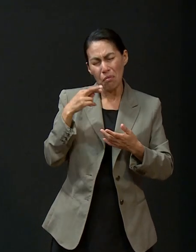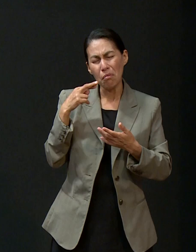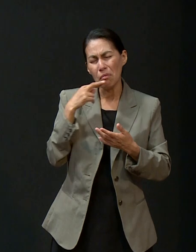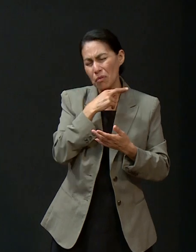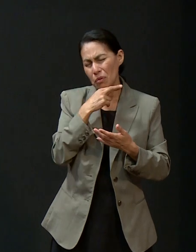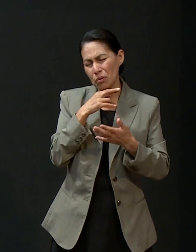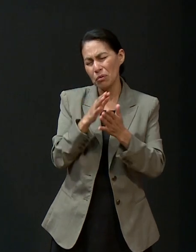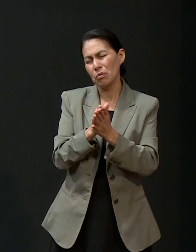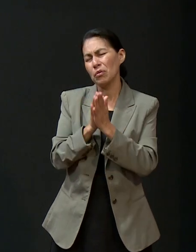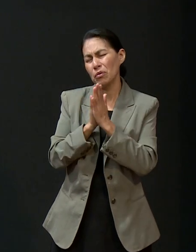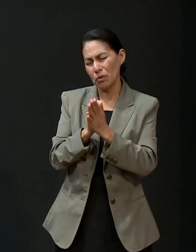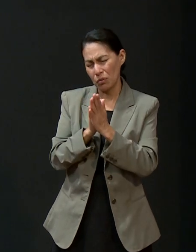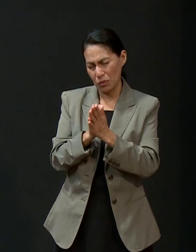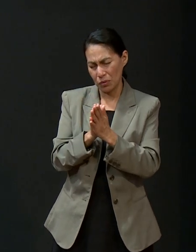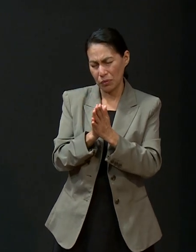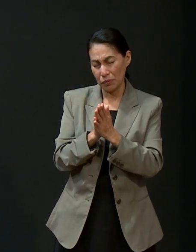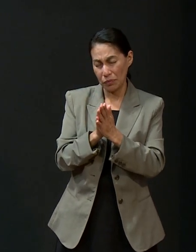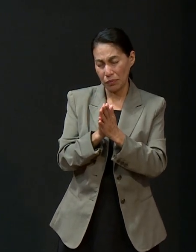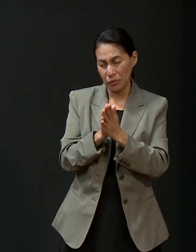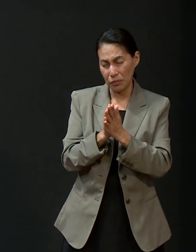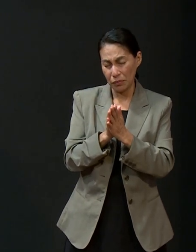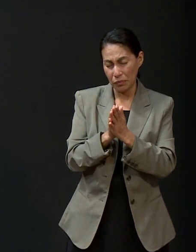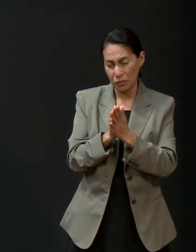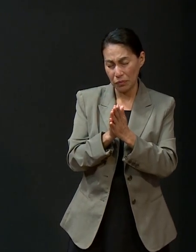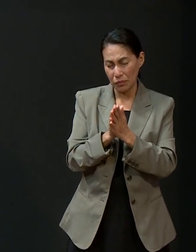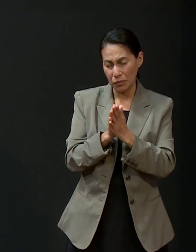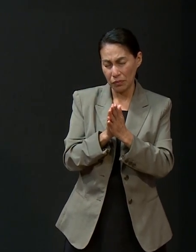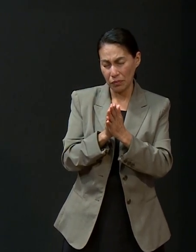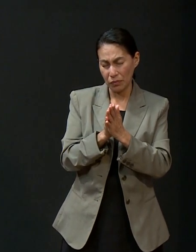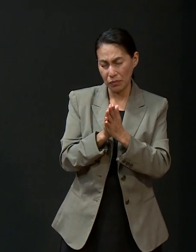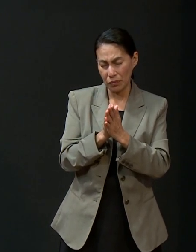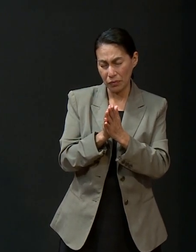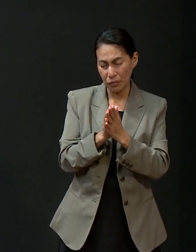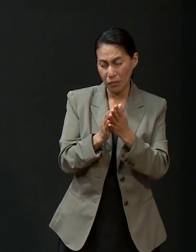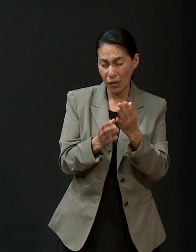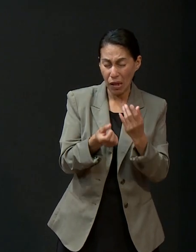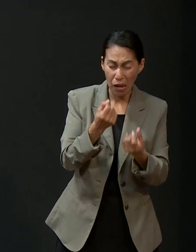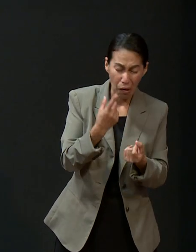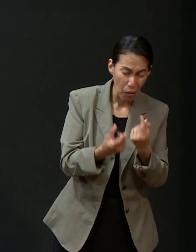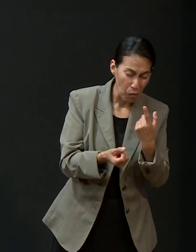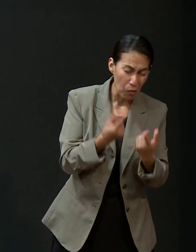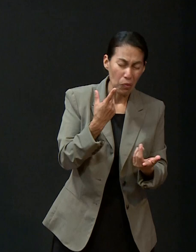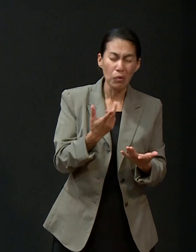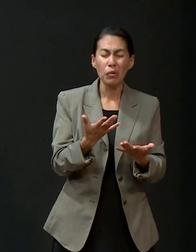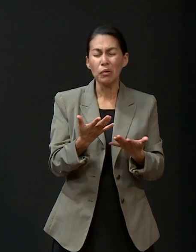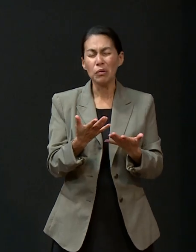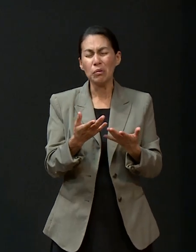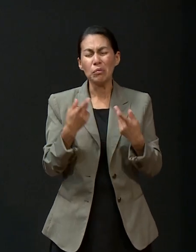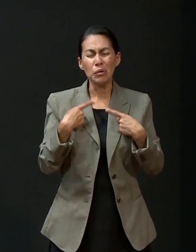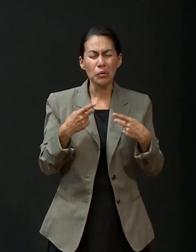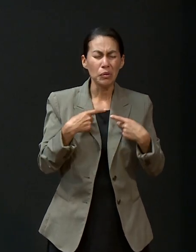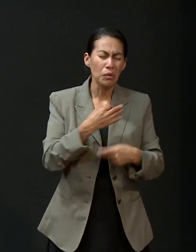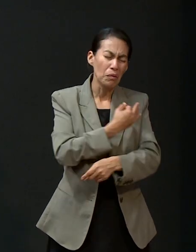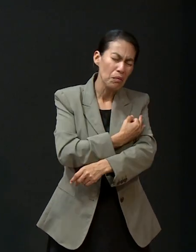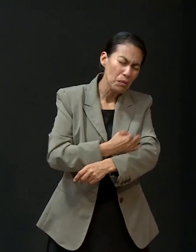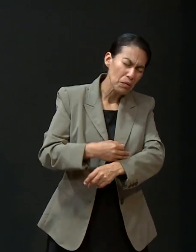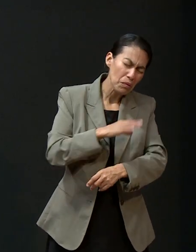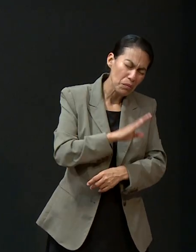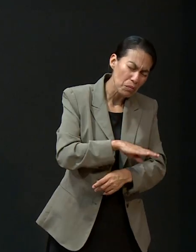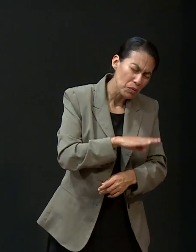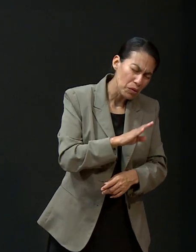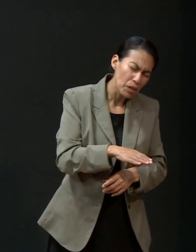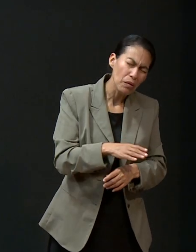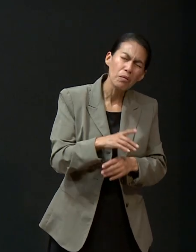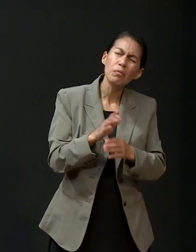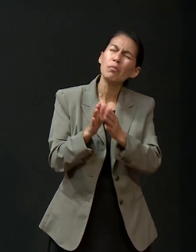estás pronto A nos bendecir Abenzúa Señor Los que perderon Sus familiares